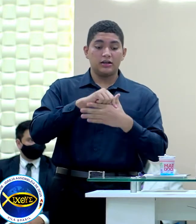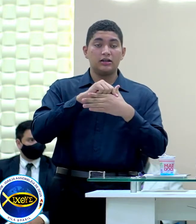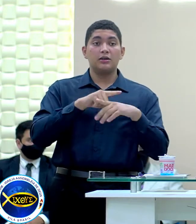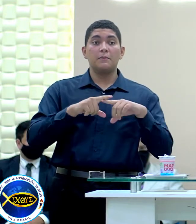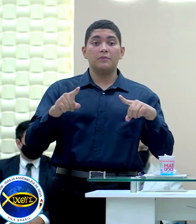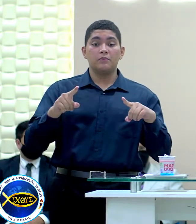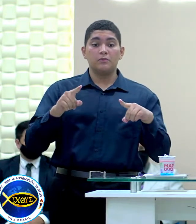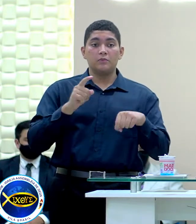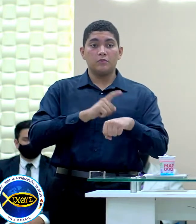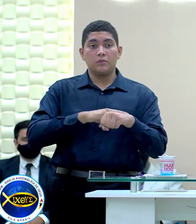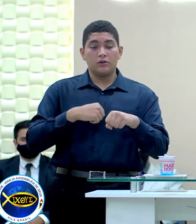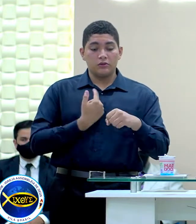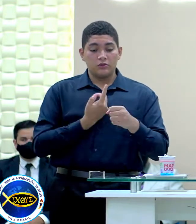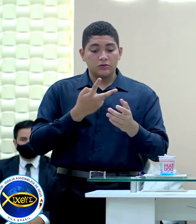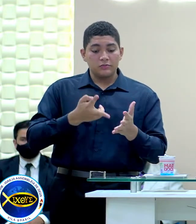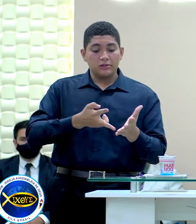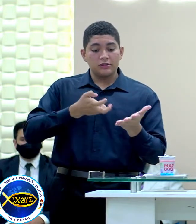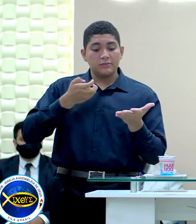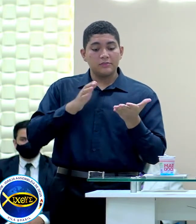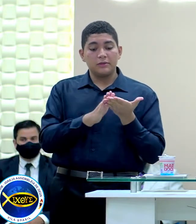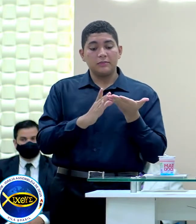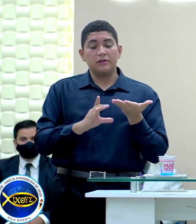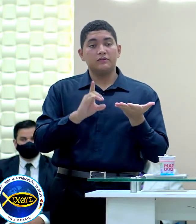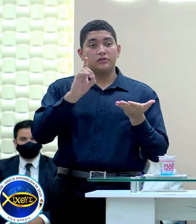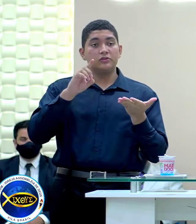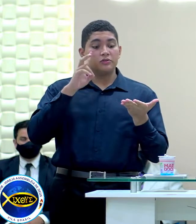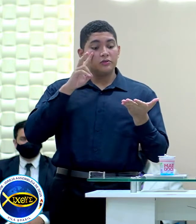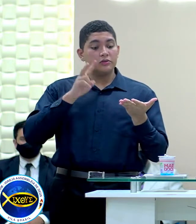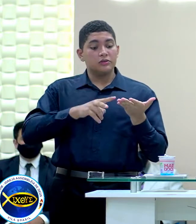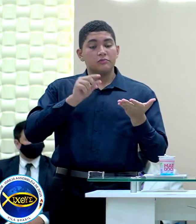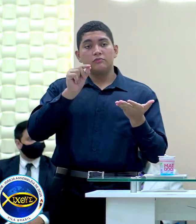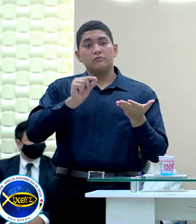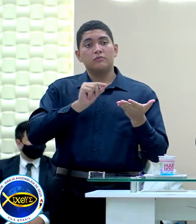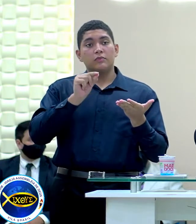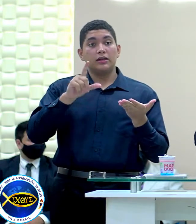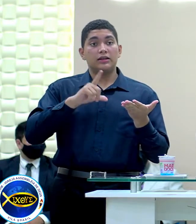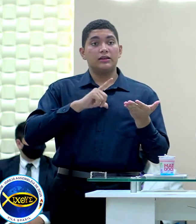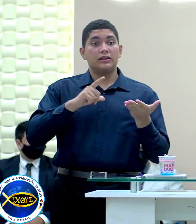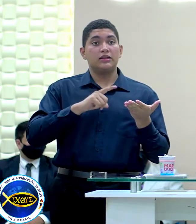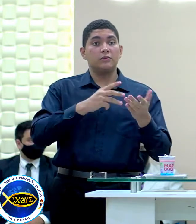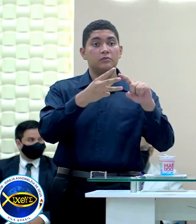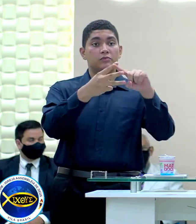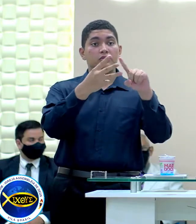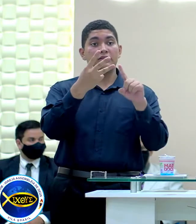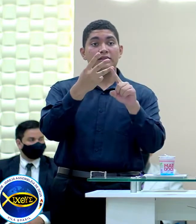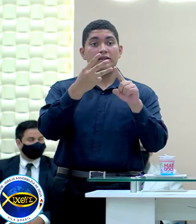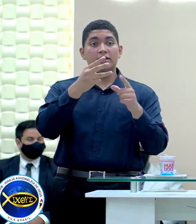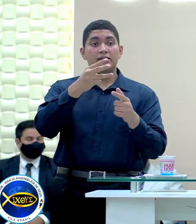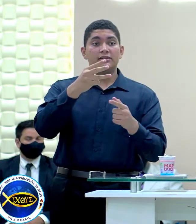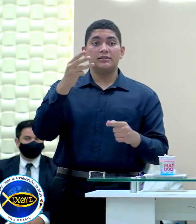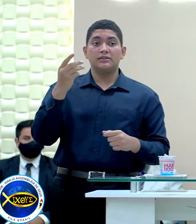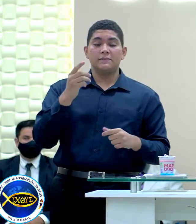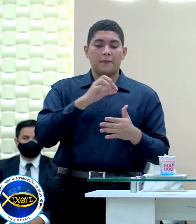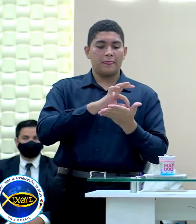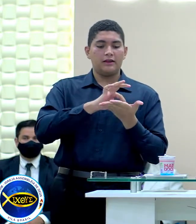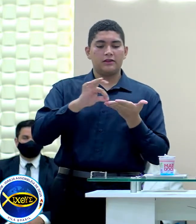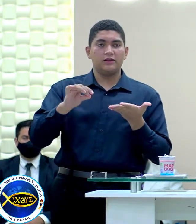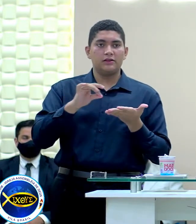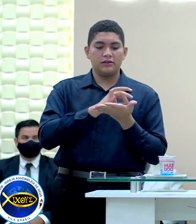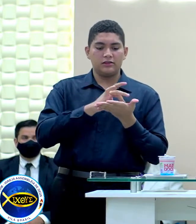Senhor nosso Deus, nós vemos que nós temos pelo menos 3 inimigos que